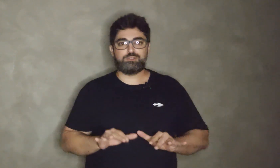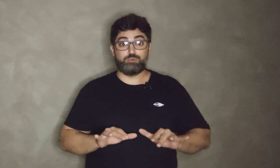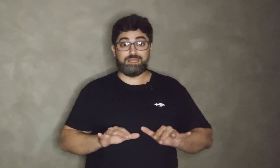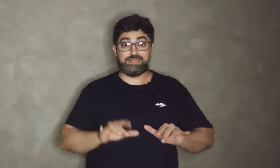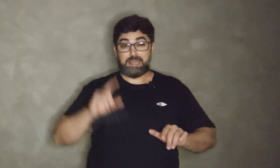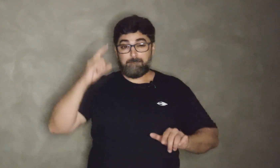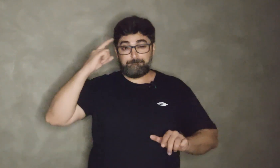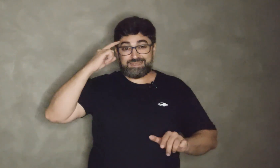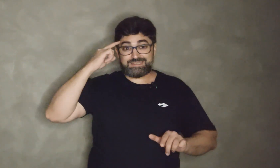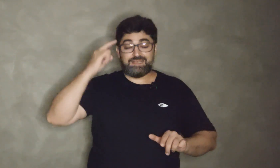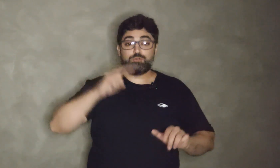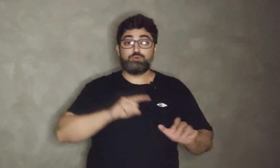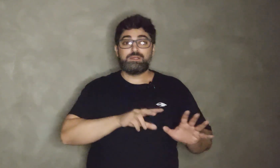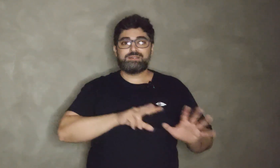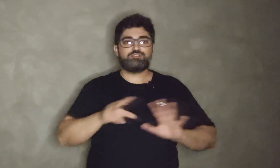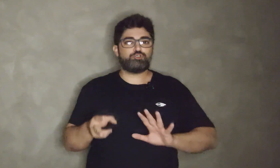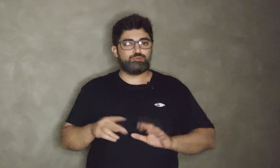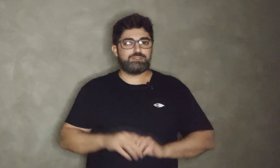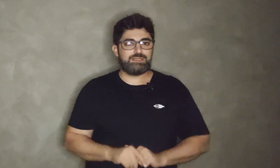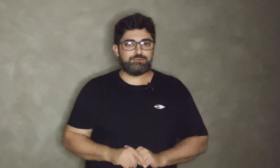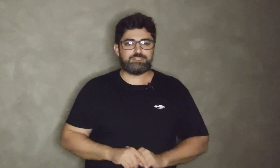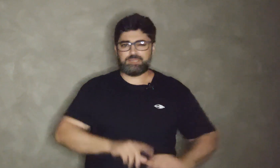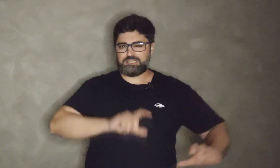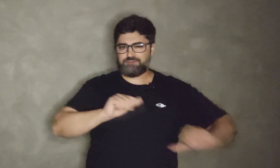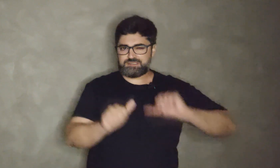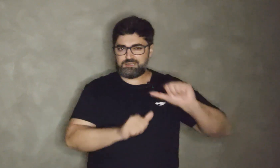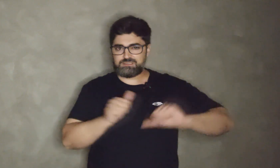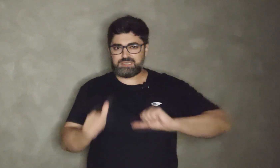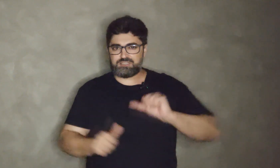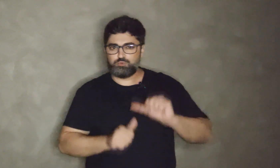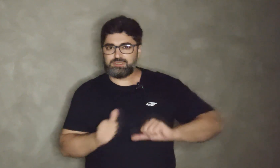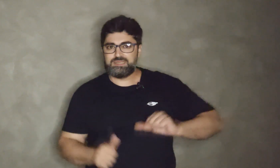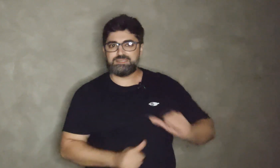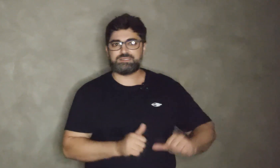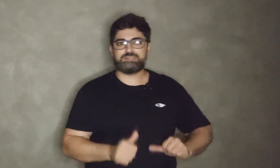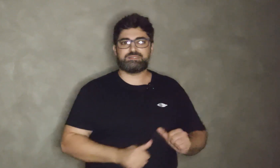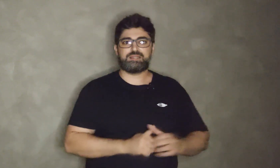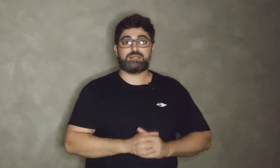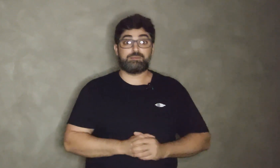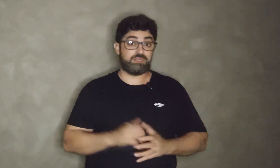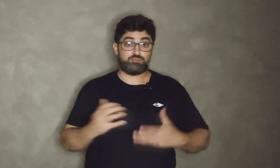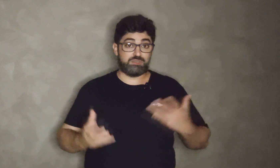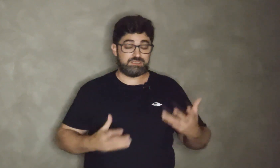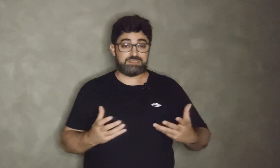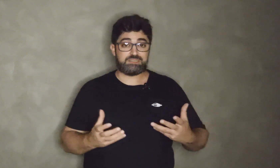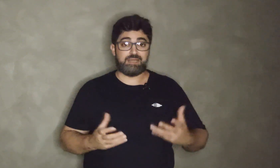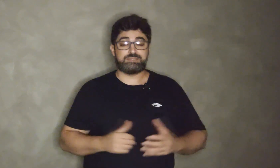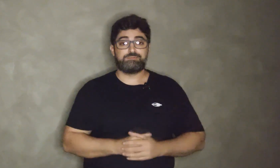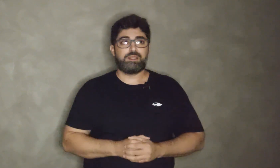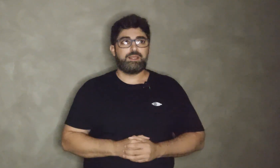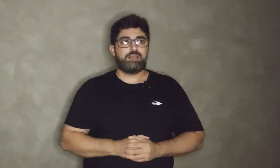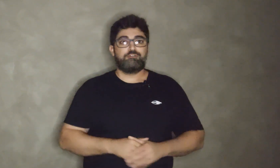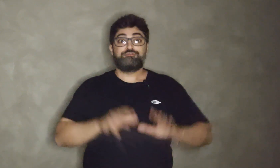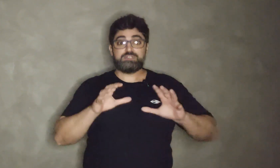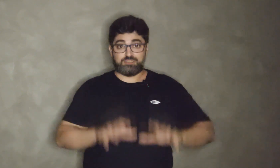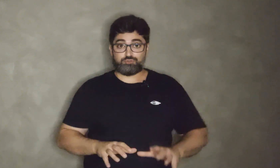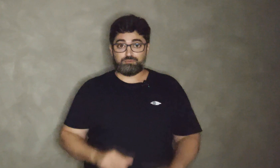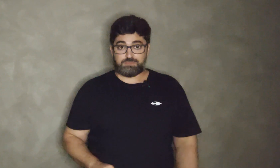reescrito ele pensando na estrutura da língua de sinais, fazendo as mudanças, as adaptações necessárias. Fiz isso,